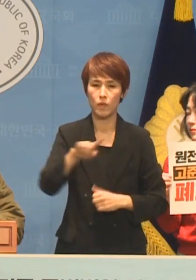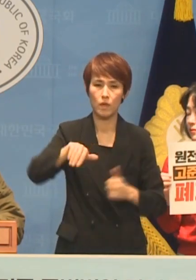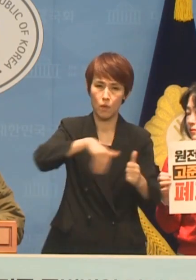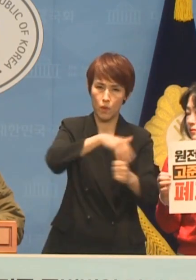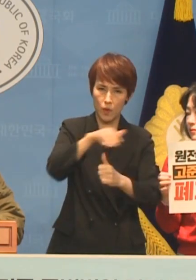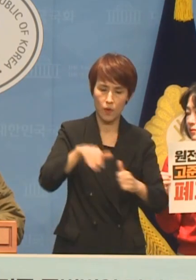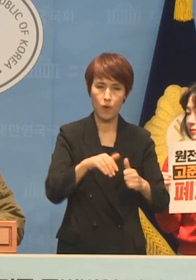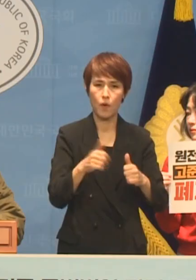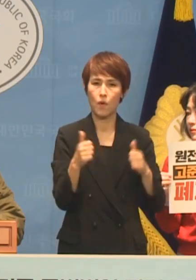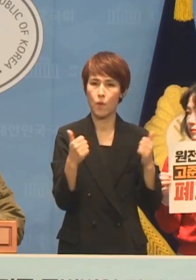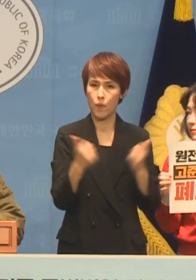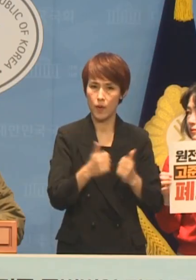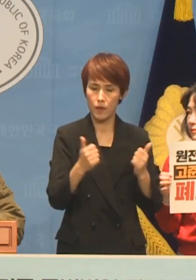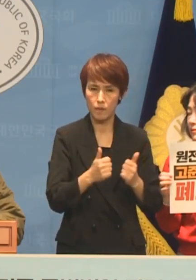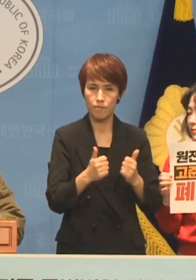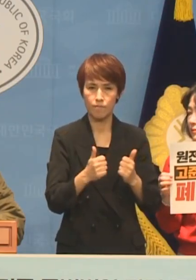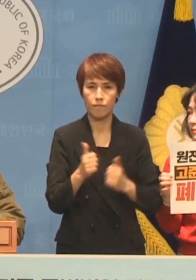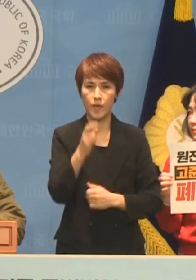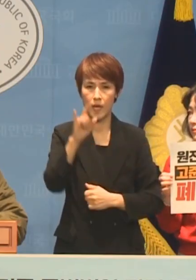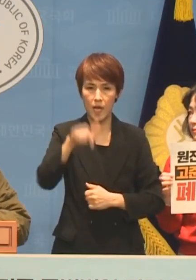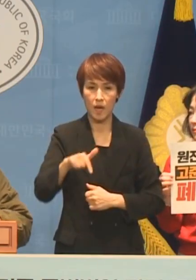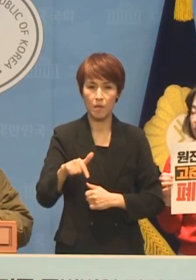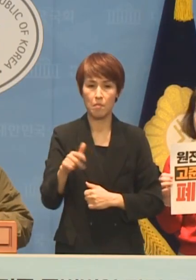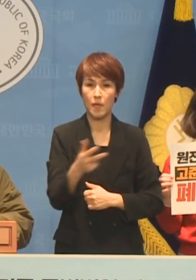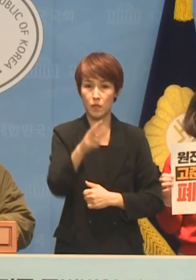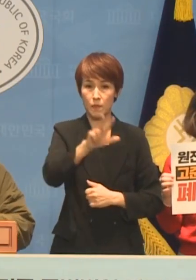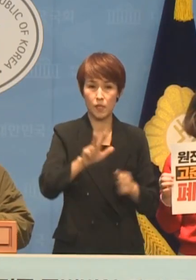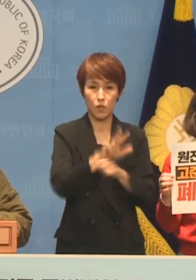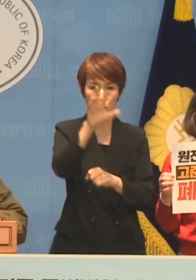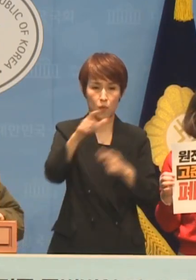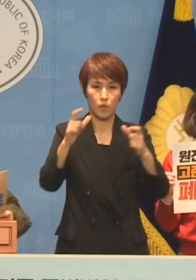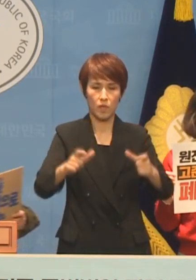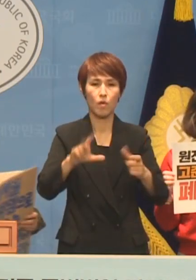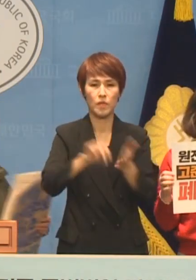종교환경회의 탈핵시민행동 핵발전소 지역대책위 협의회.